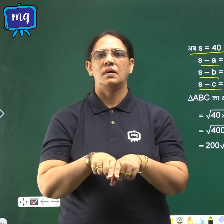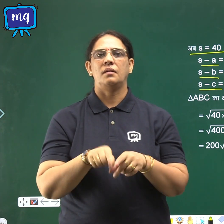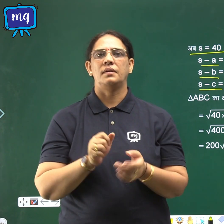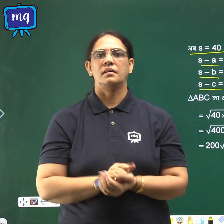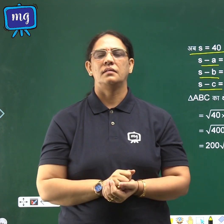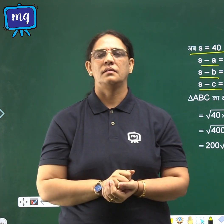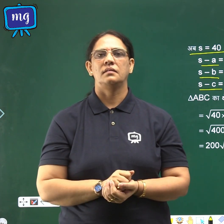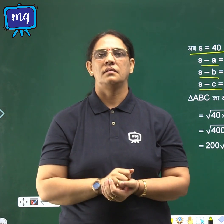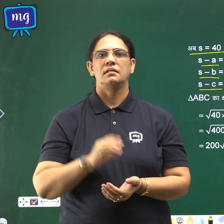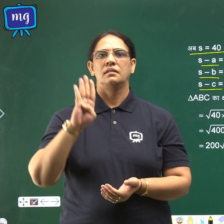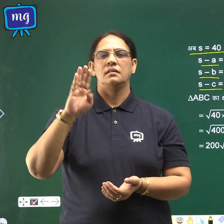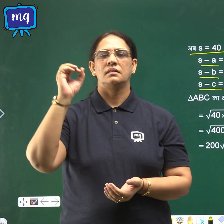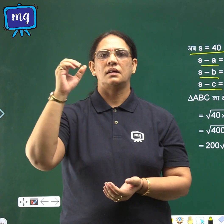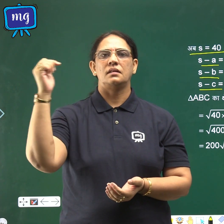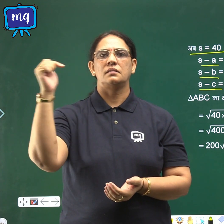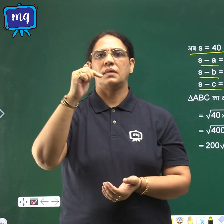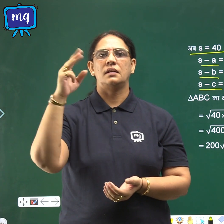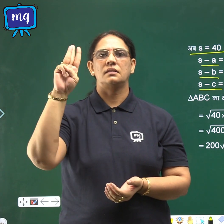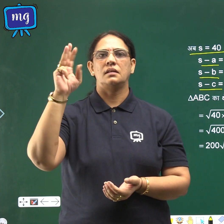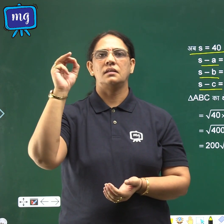बराबर 40 माइनस 30